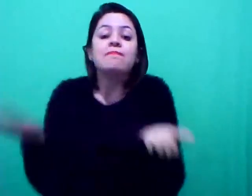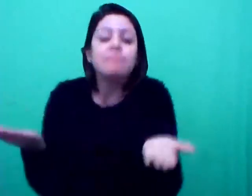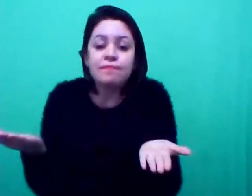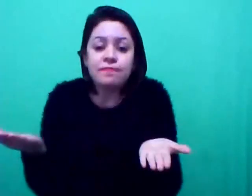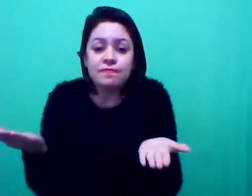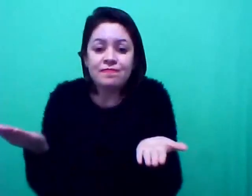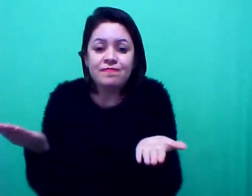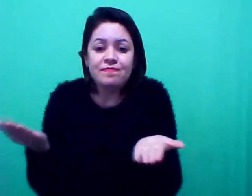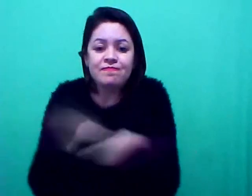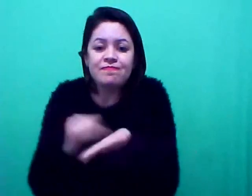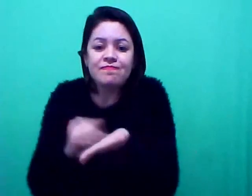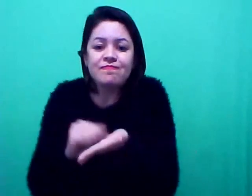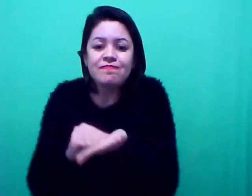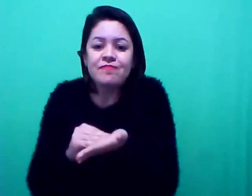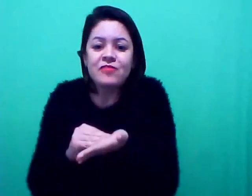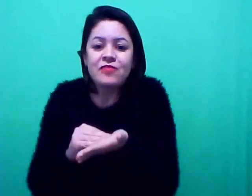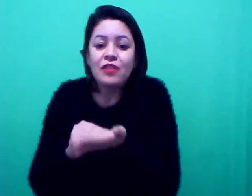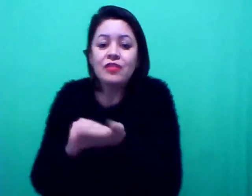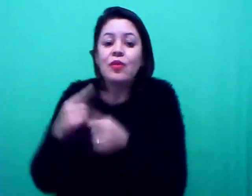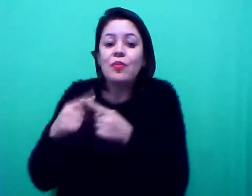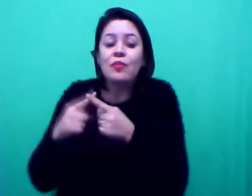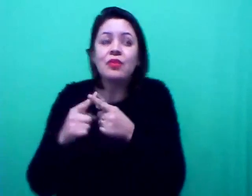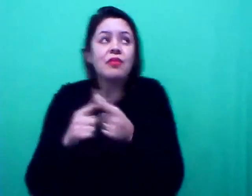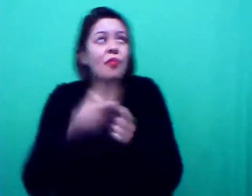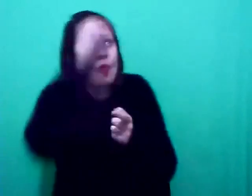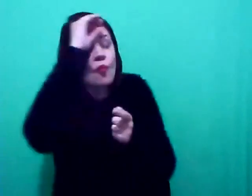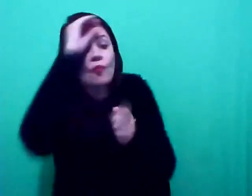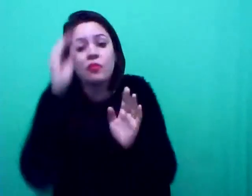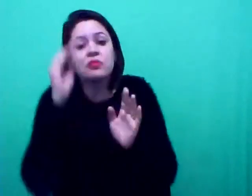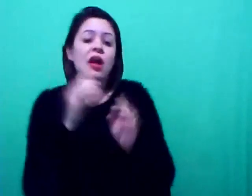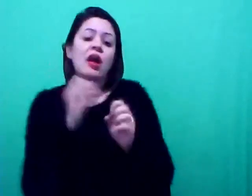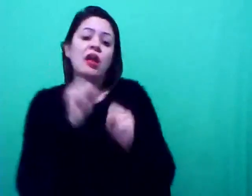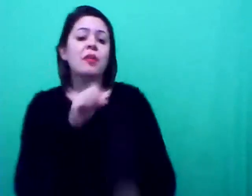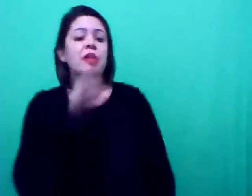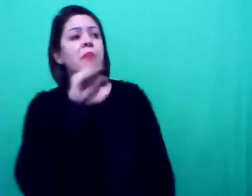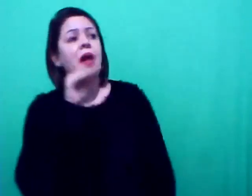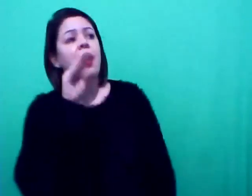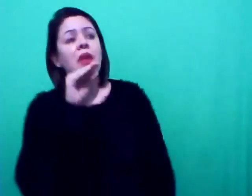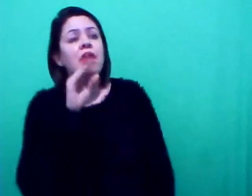Mas é voltar a comunicação, porque a criança ela não está entendendo aquilo que a mãe está falando.